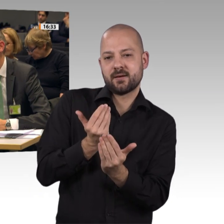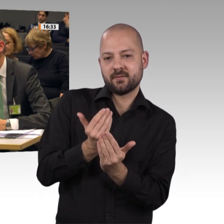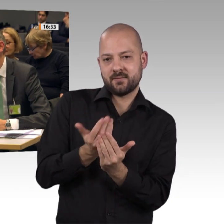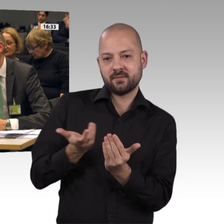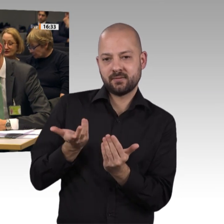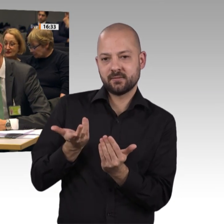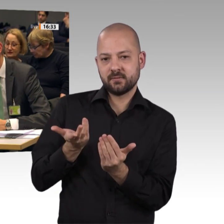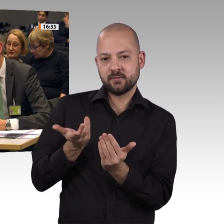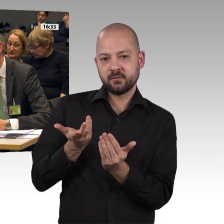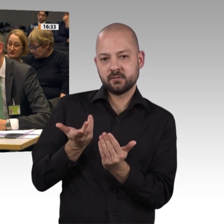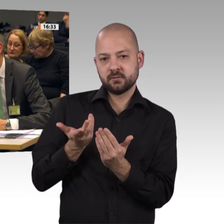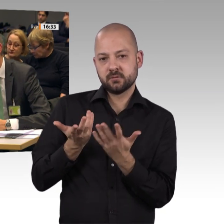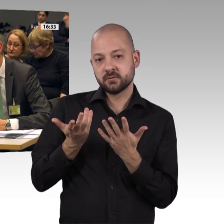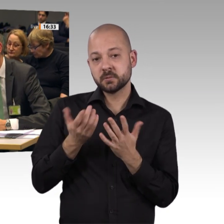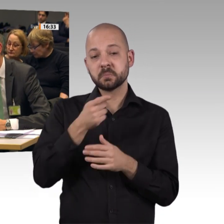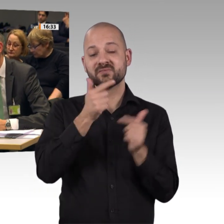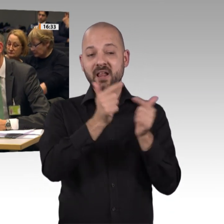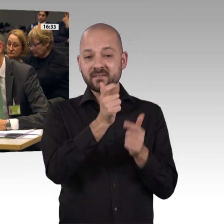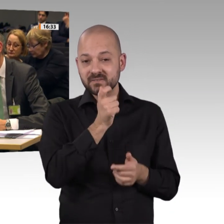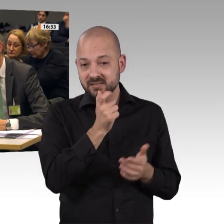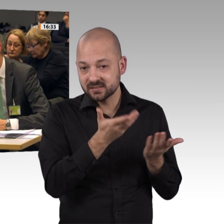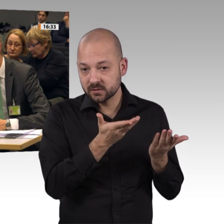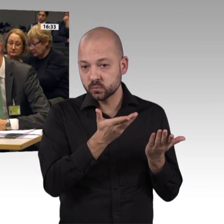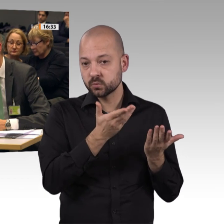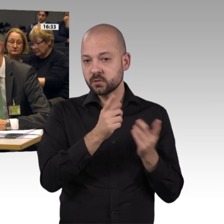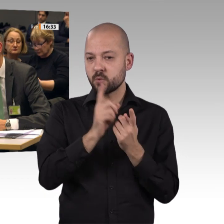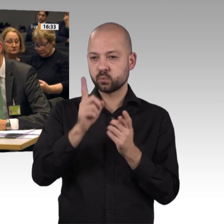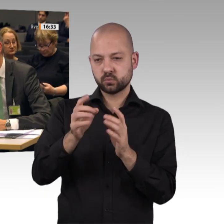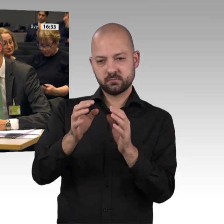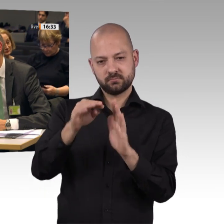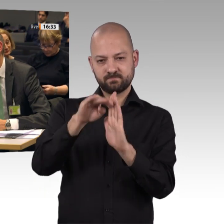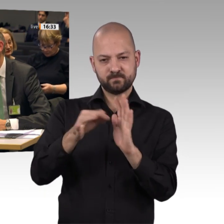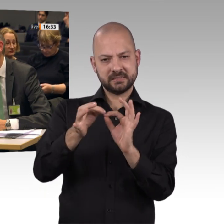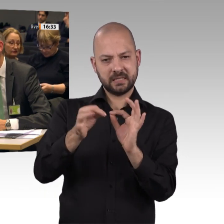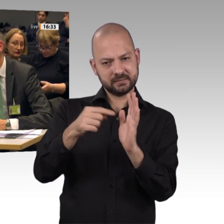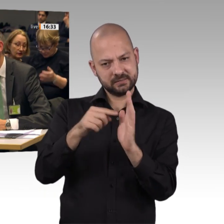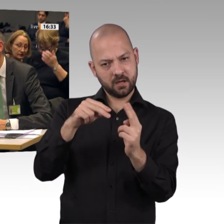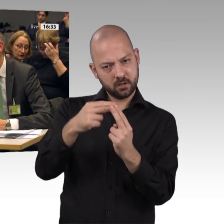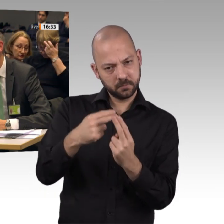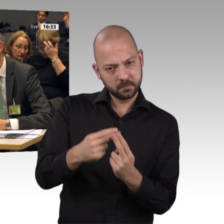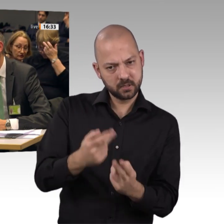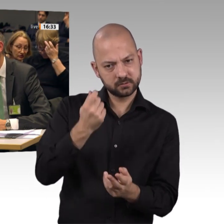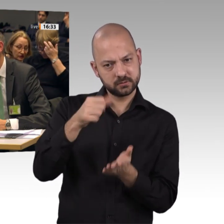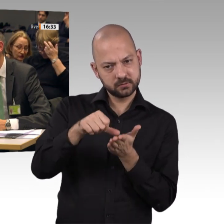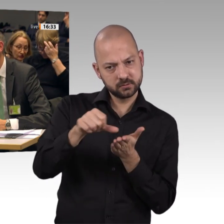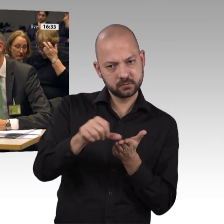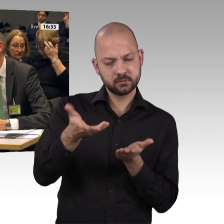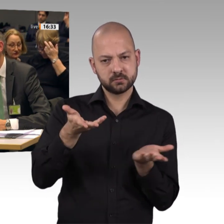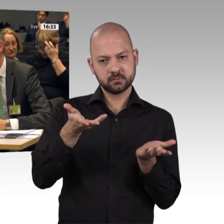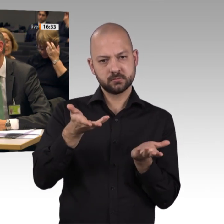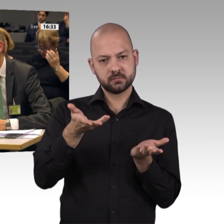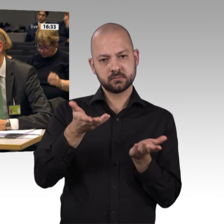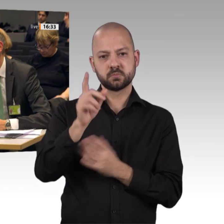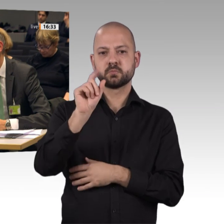die höchste Leistung bringen und die ist in Geld wahrscheinlich auch gar nicht leicht auszudrücken oder aufzuwiegen.